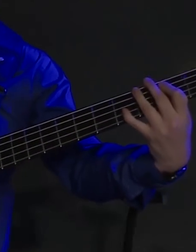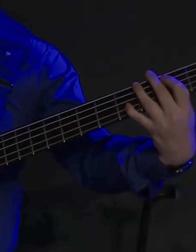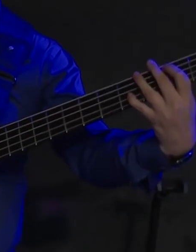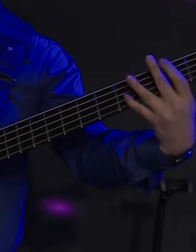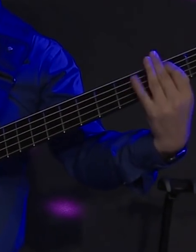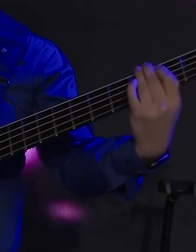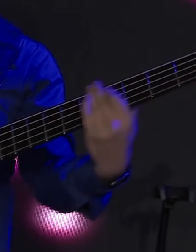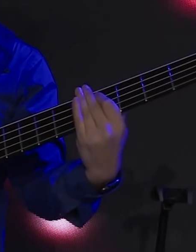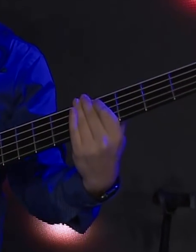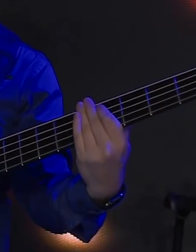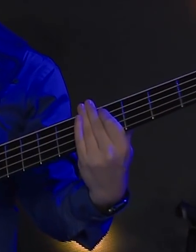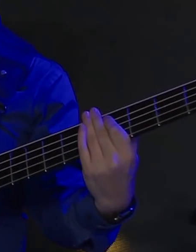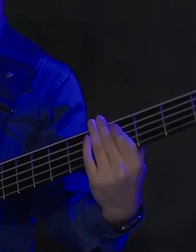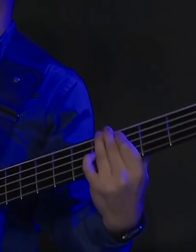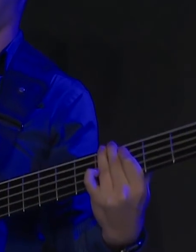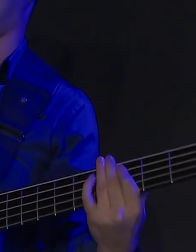la.